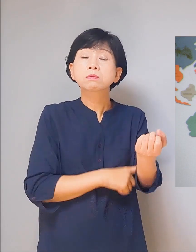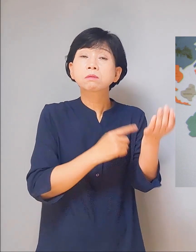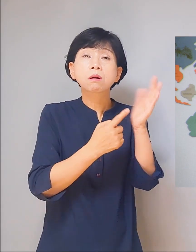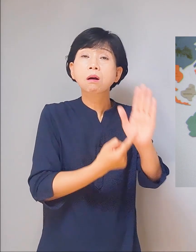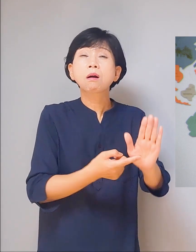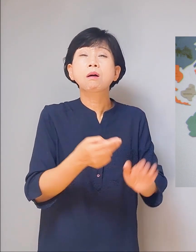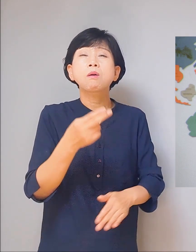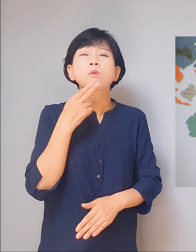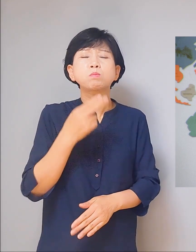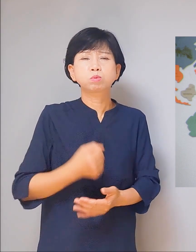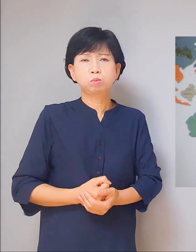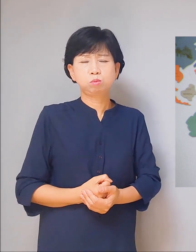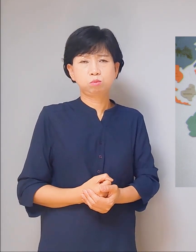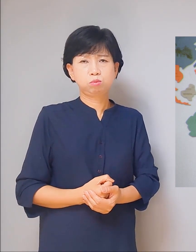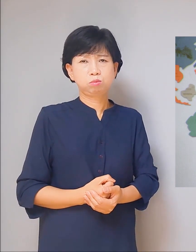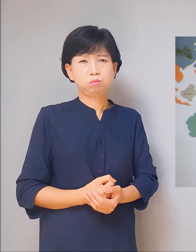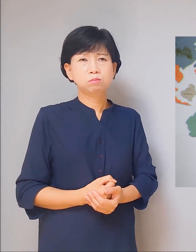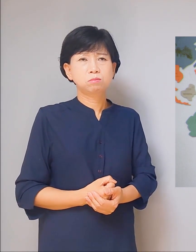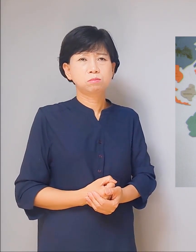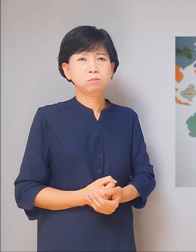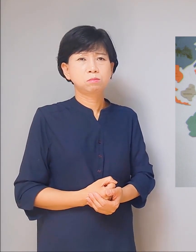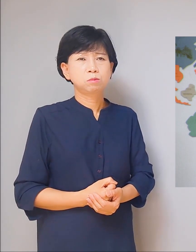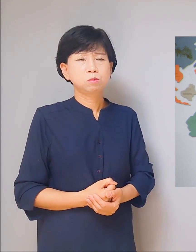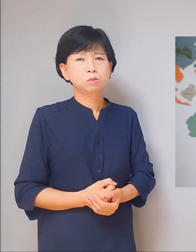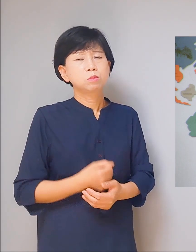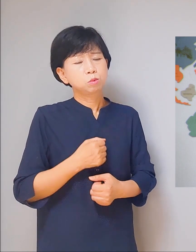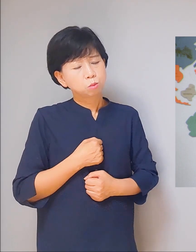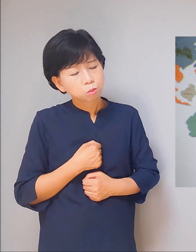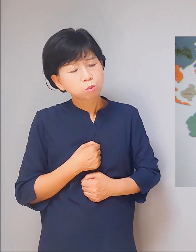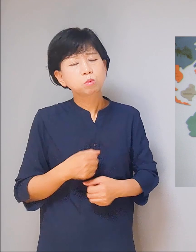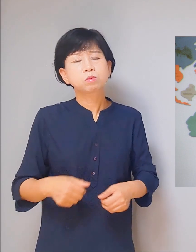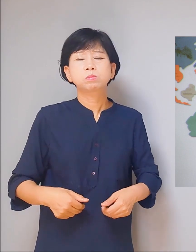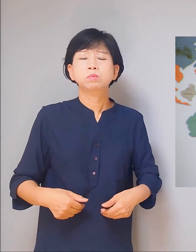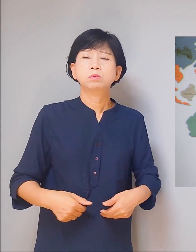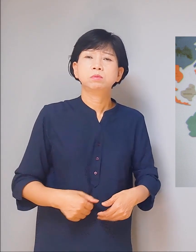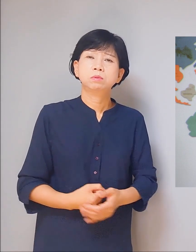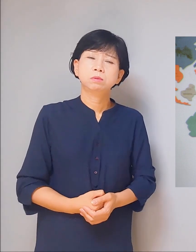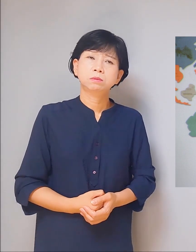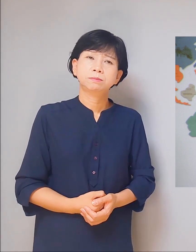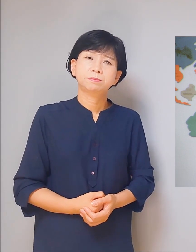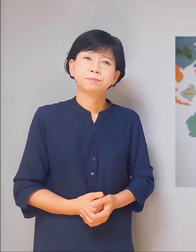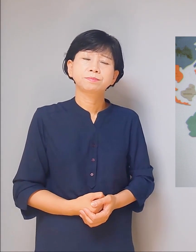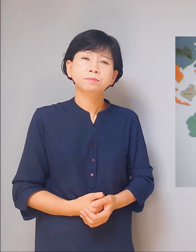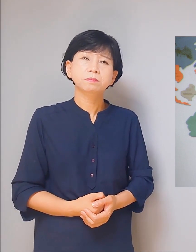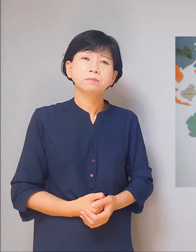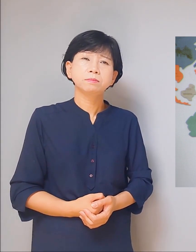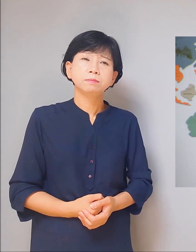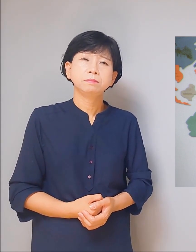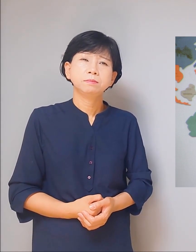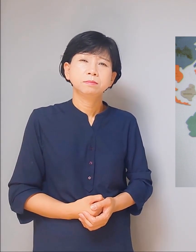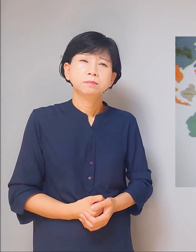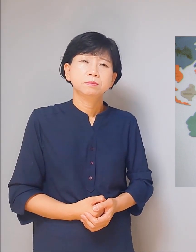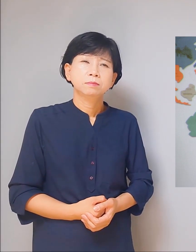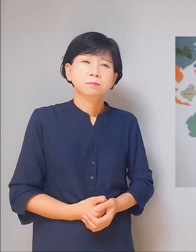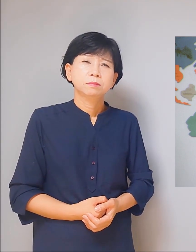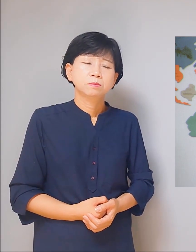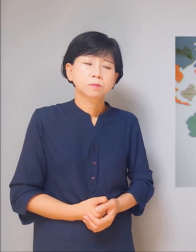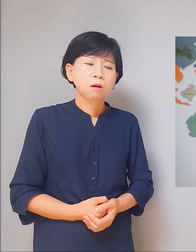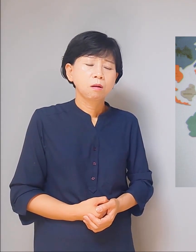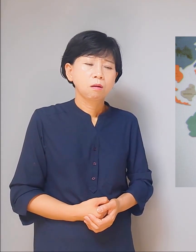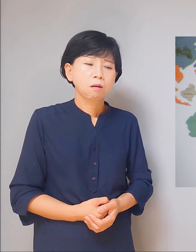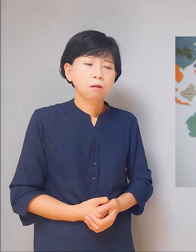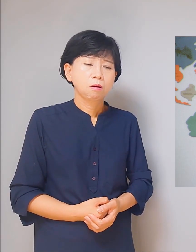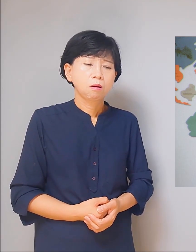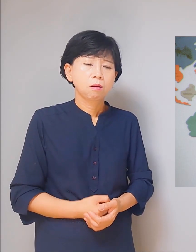허공을 치는 메아리 같습니다. 오히려 이런 분들은요, 더 잠잠하십시오. 뭔가를 하는 건